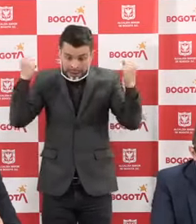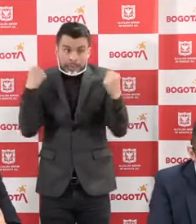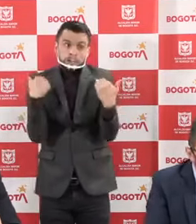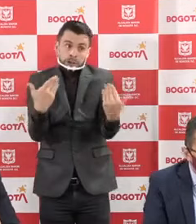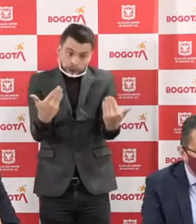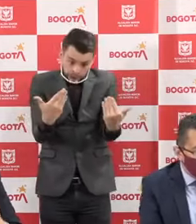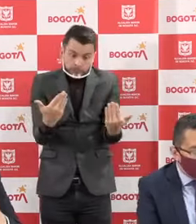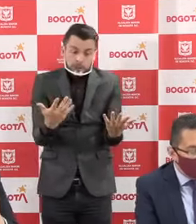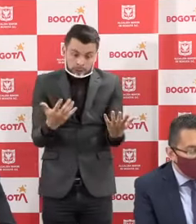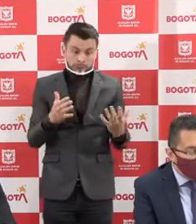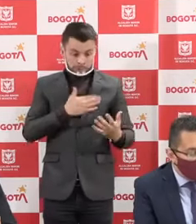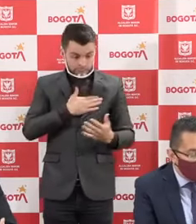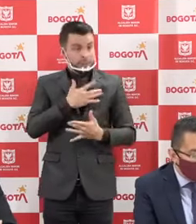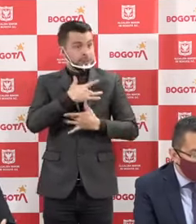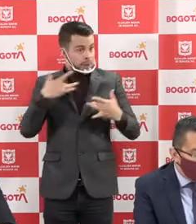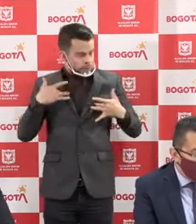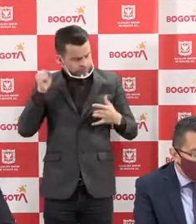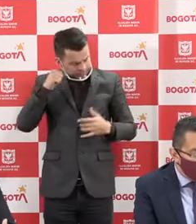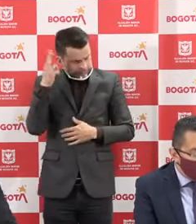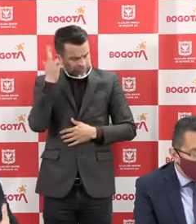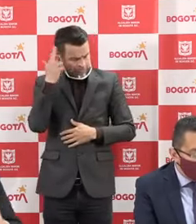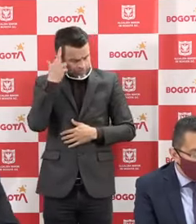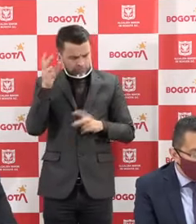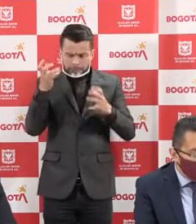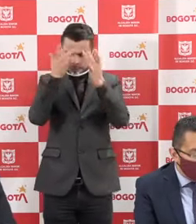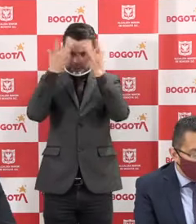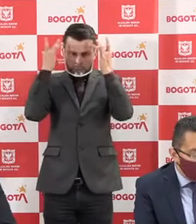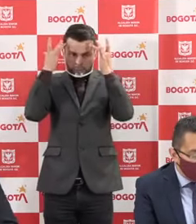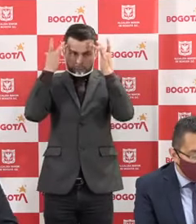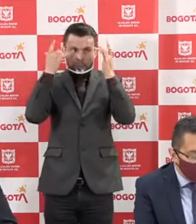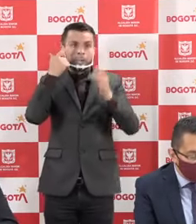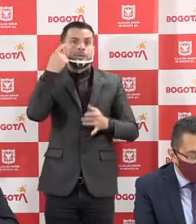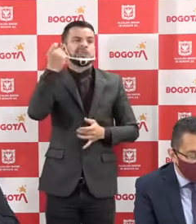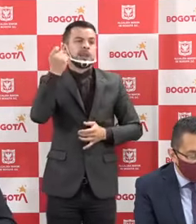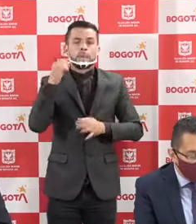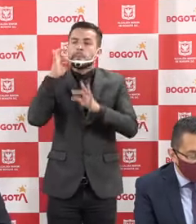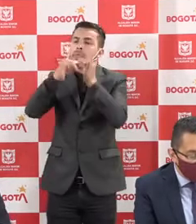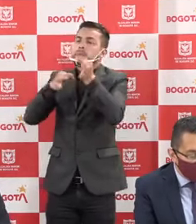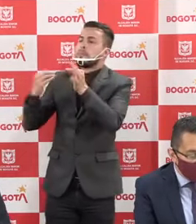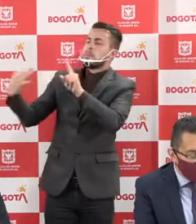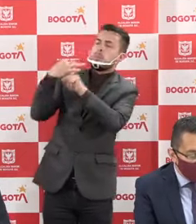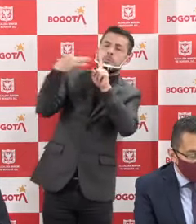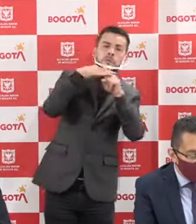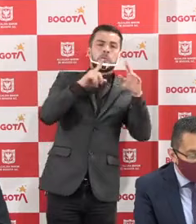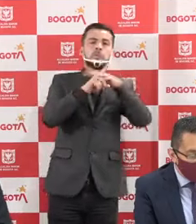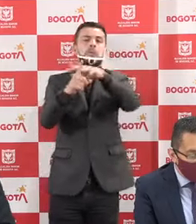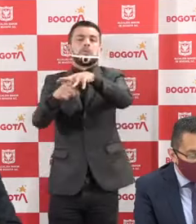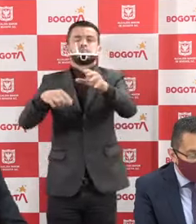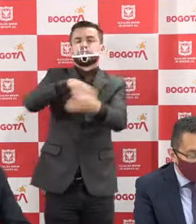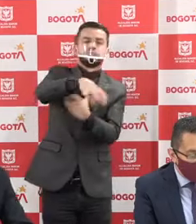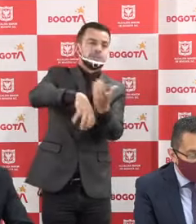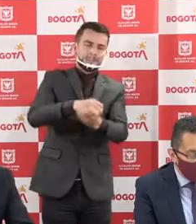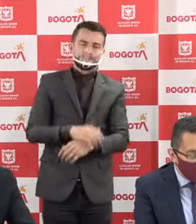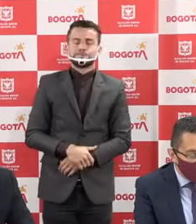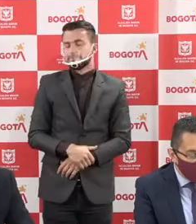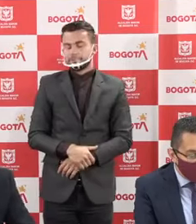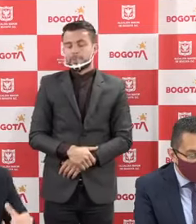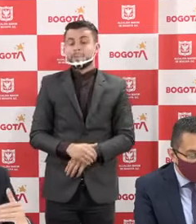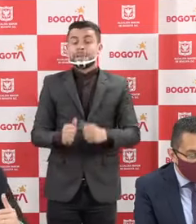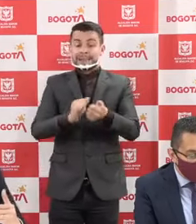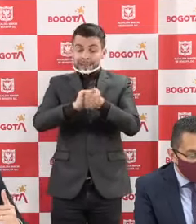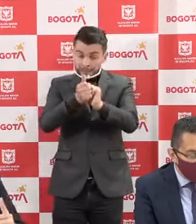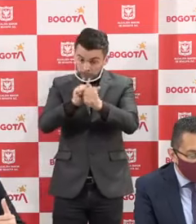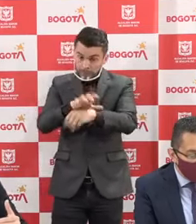oportunidad para tener salud física y mental se convierte en un riesgo por esta razón solamente se hace deporte al aire libre